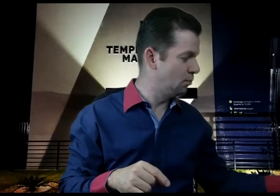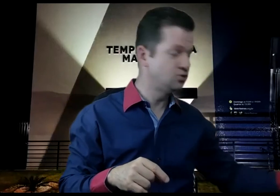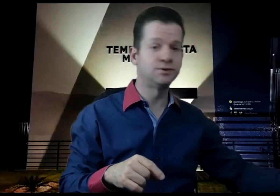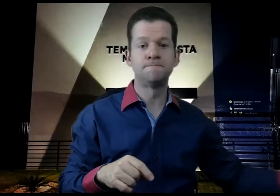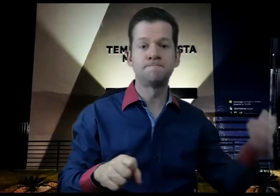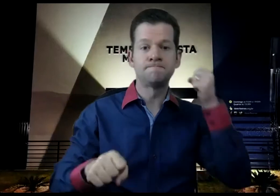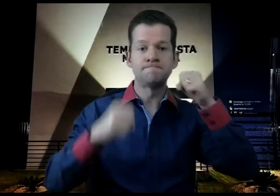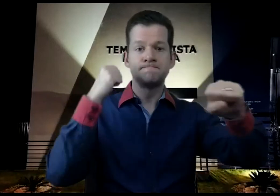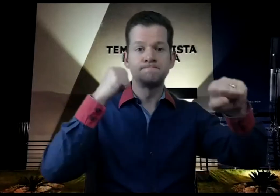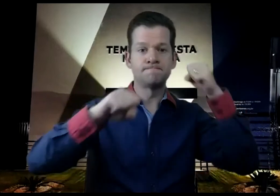Salmos.